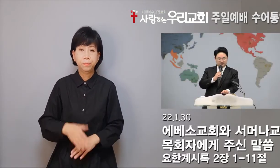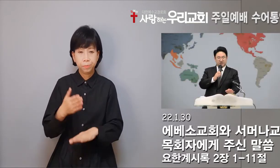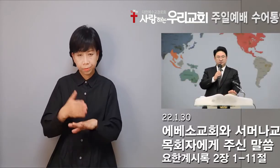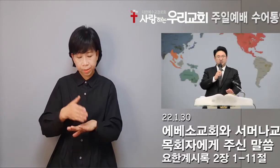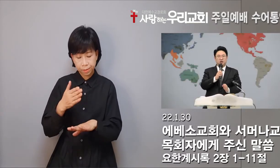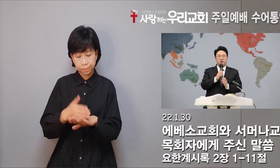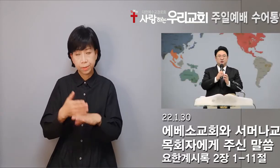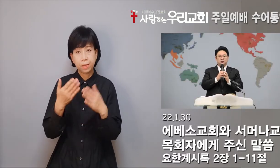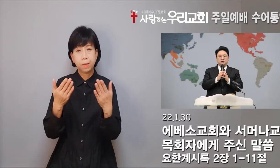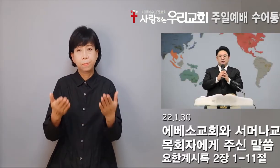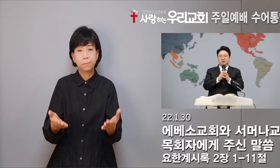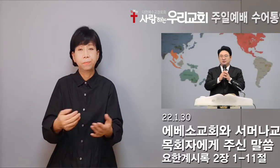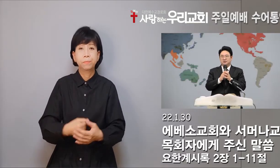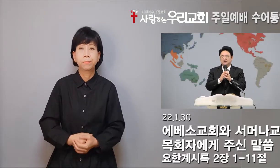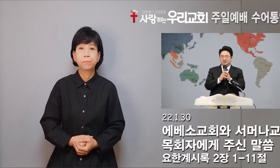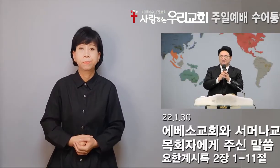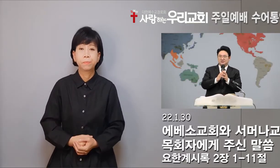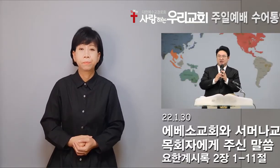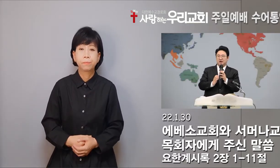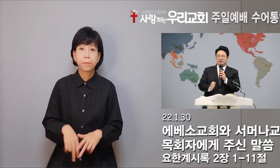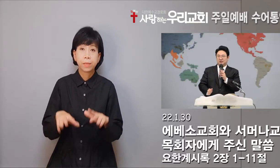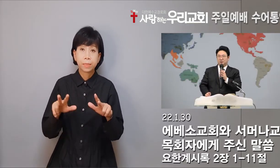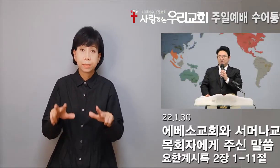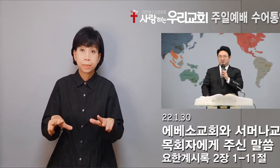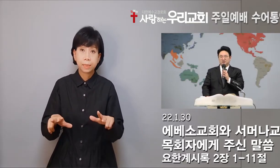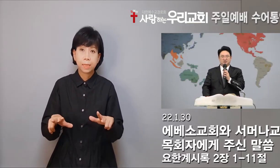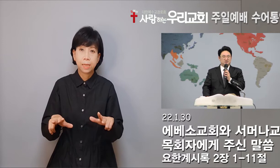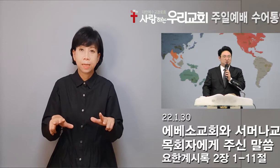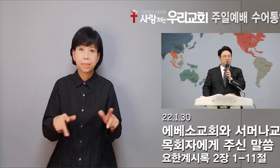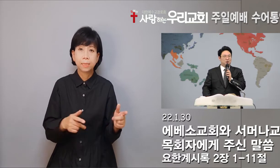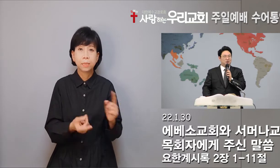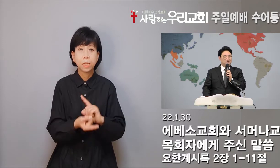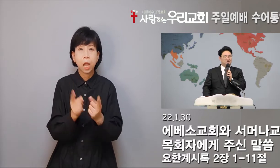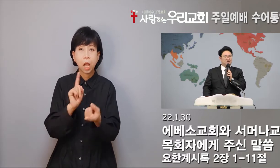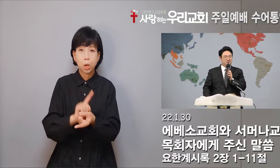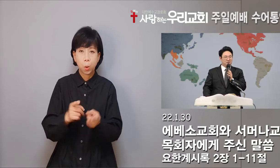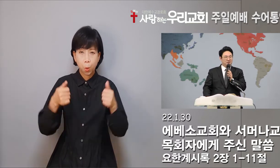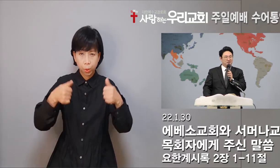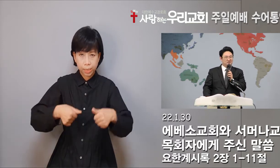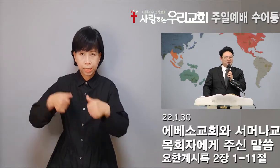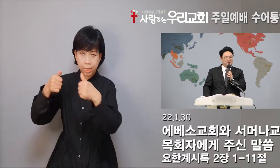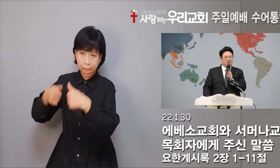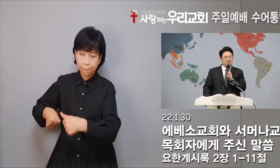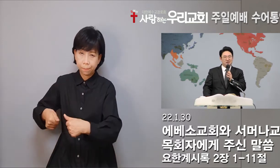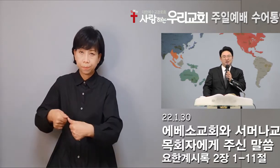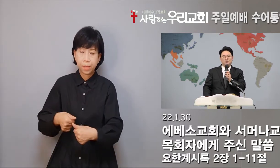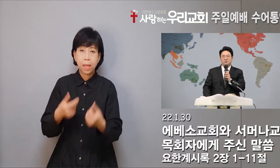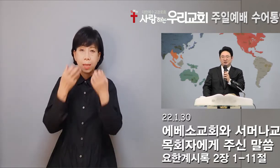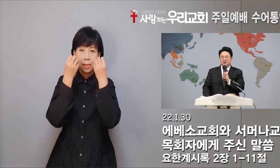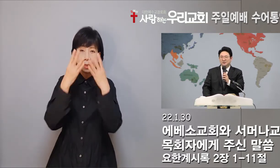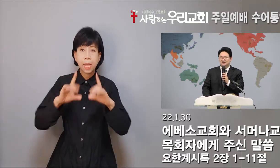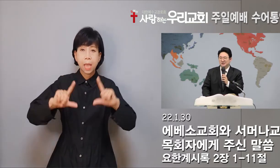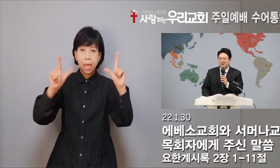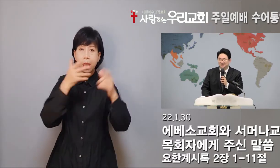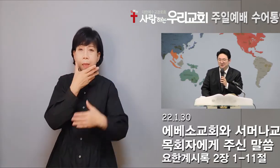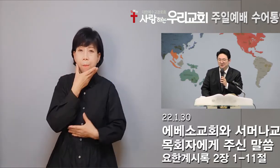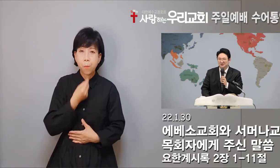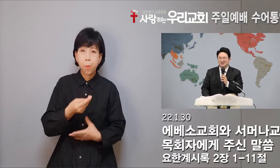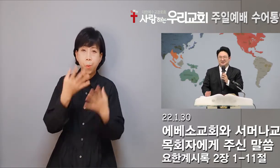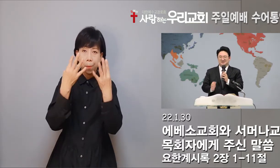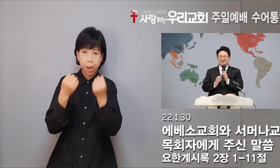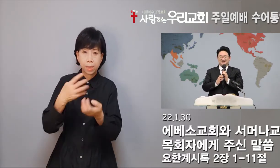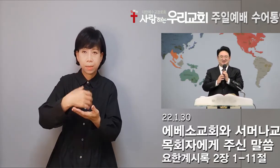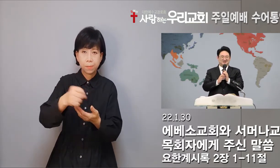네, 감사합니다. 우리 이 시간 한번 서로 인사하도록 하겠습니다. 새해 복 많이